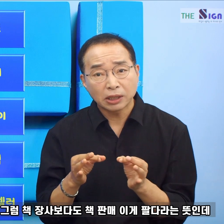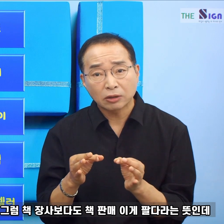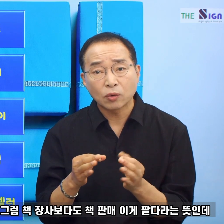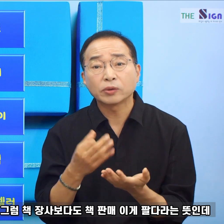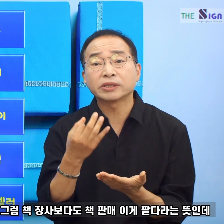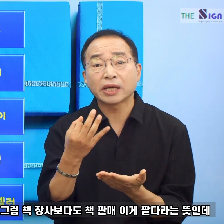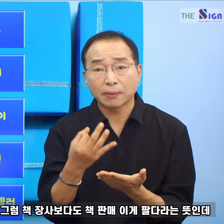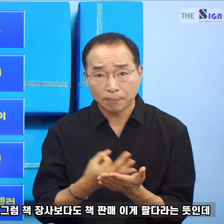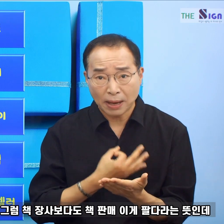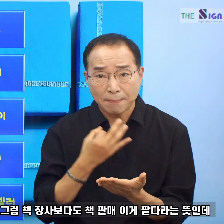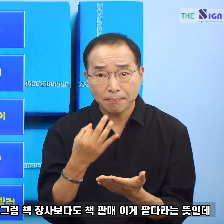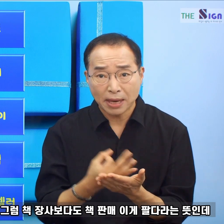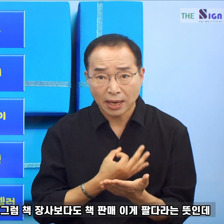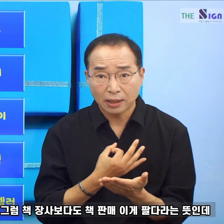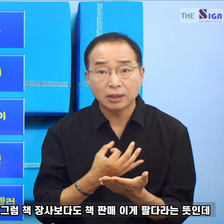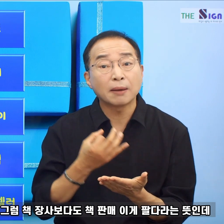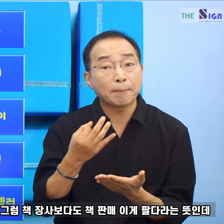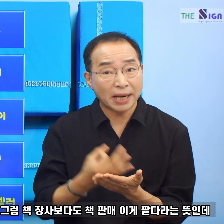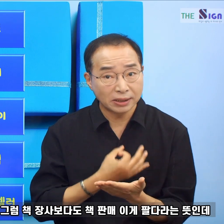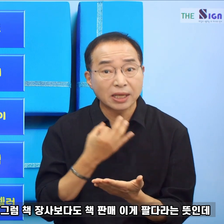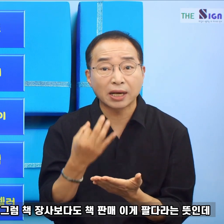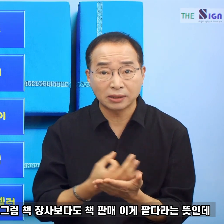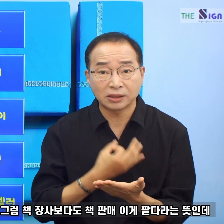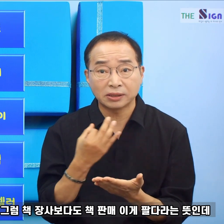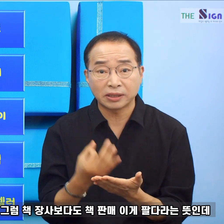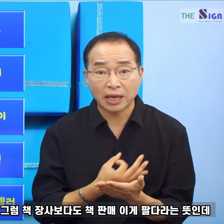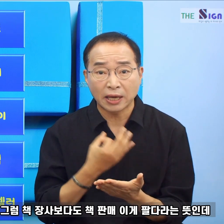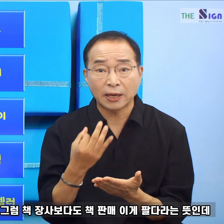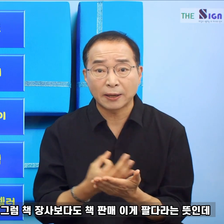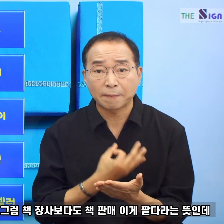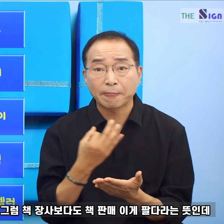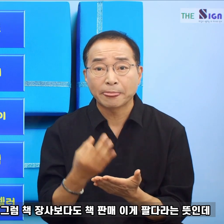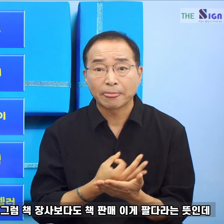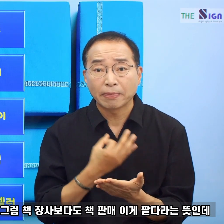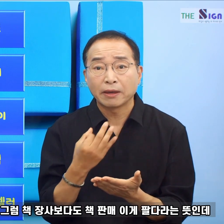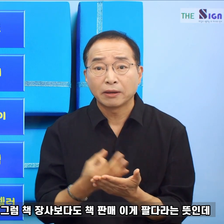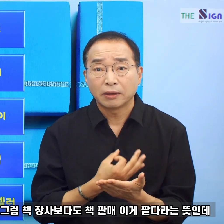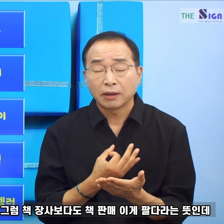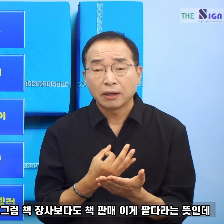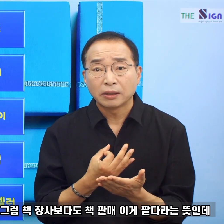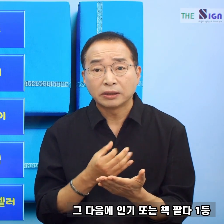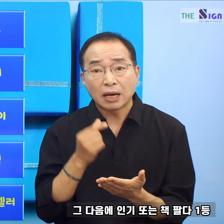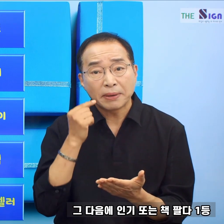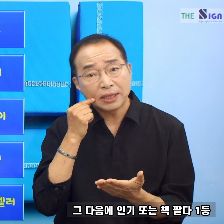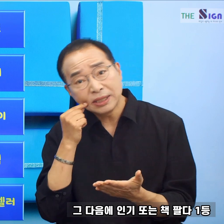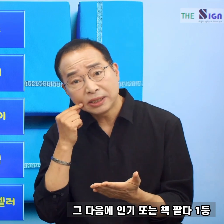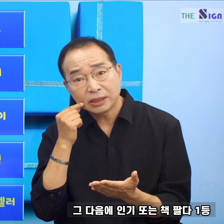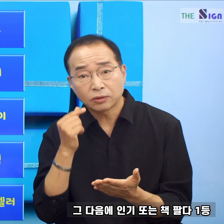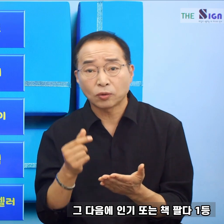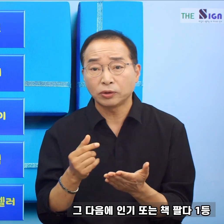장사보다도 책 판매, 이게 팔다라는 뜻인데, 그 다음에 인기 또는